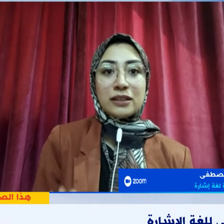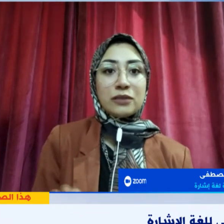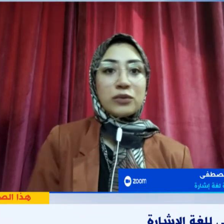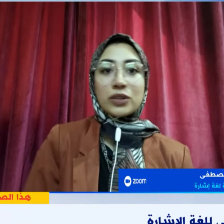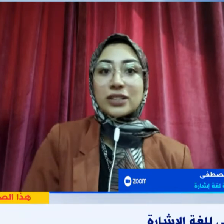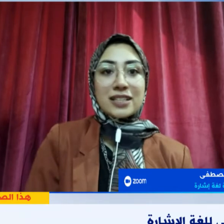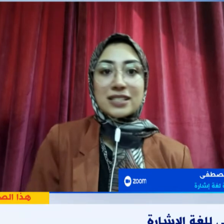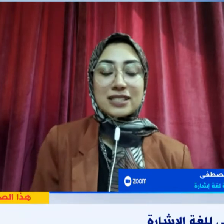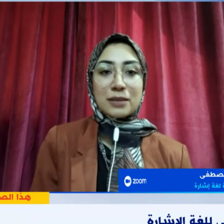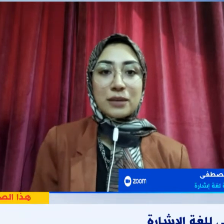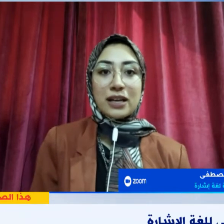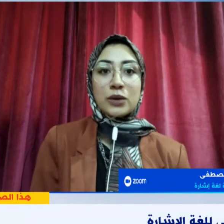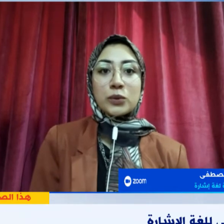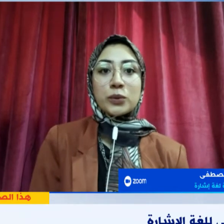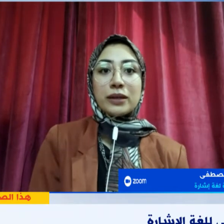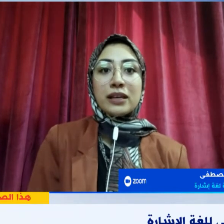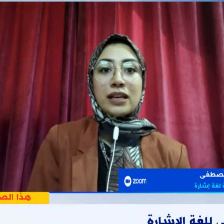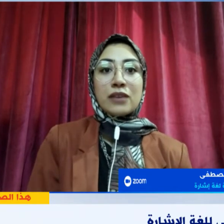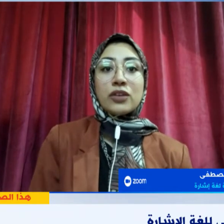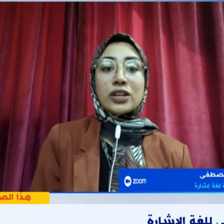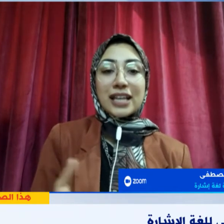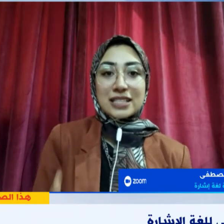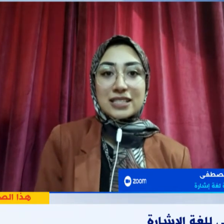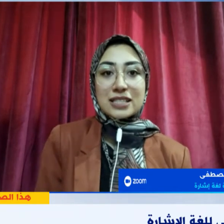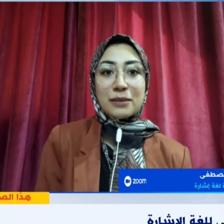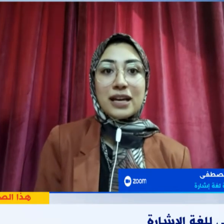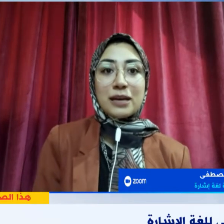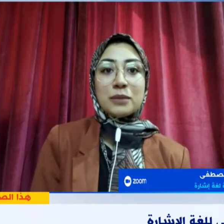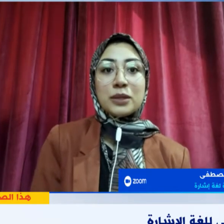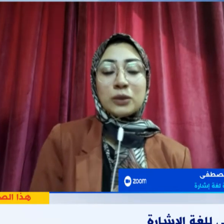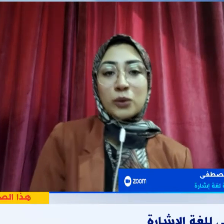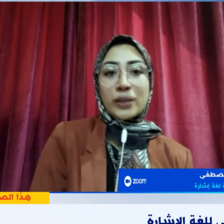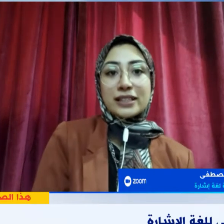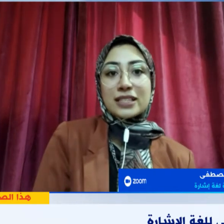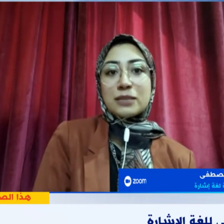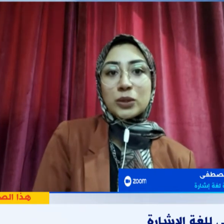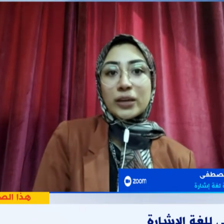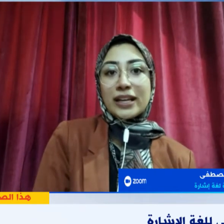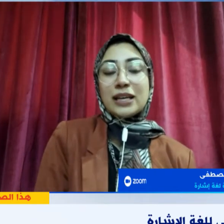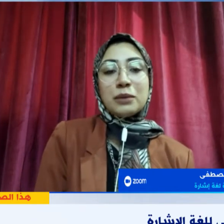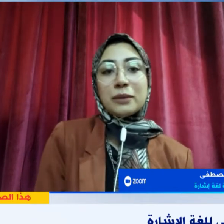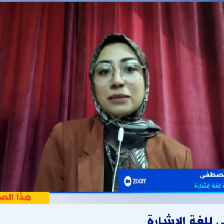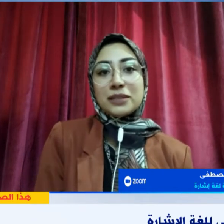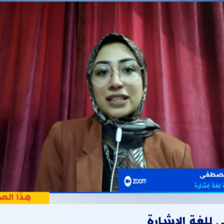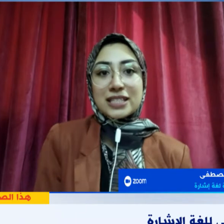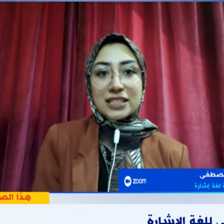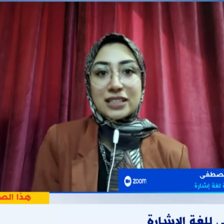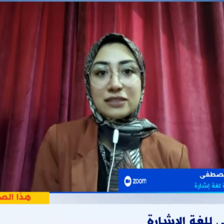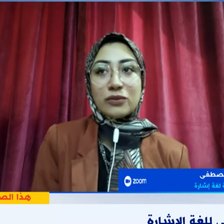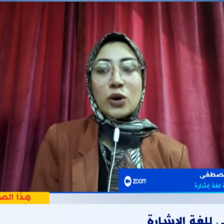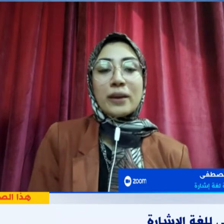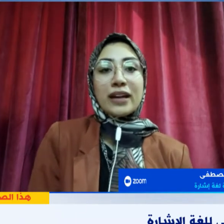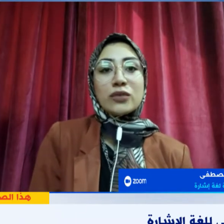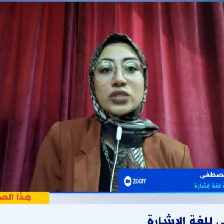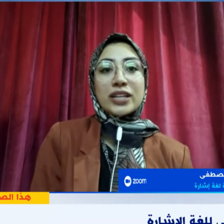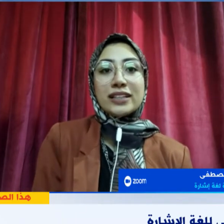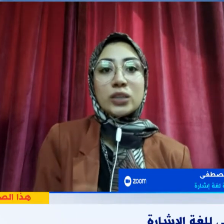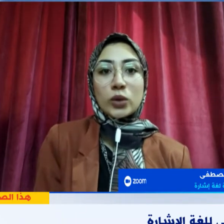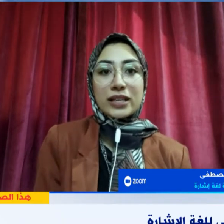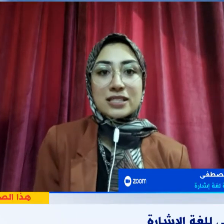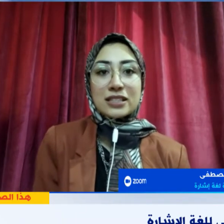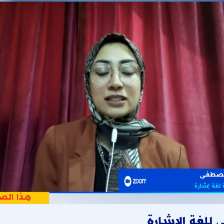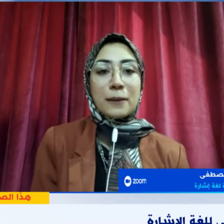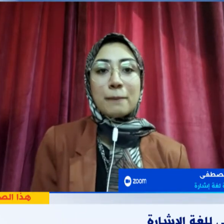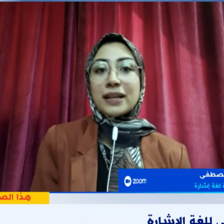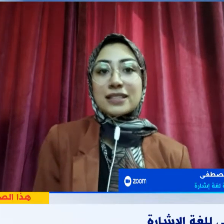اتولد فاقد حاسة السمع، أو فقد حاسة السمع قبل من هو يكتسب اللغة، يعني قبل ما يتم 3 سنين، فهو ما يعرفش يعني